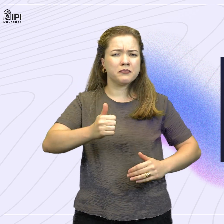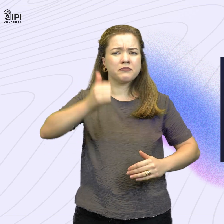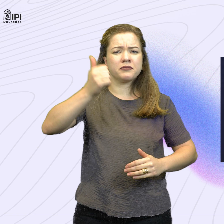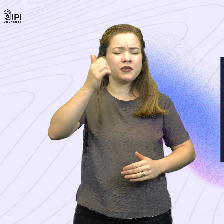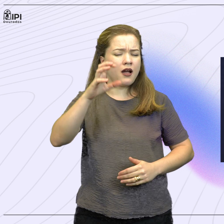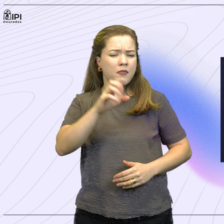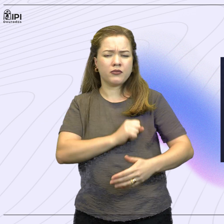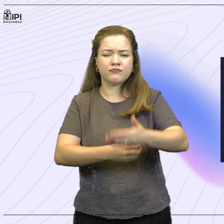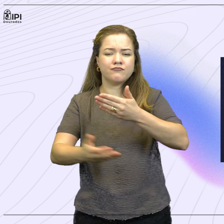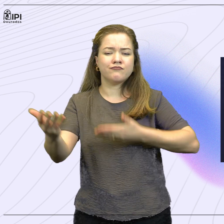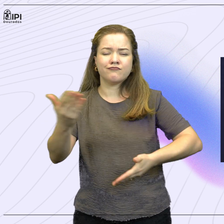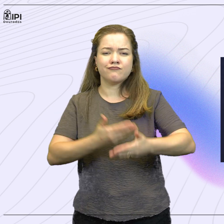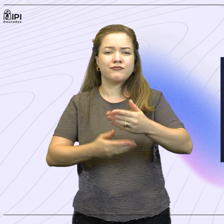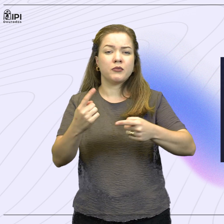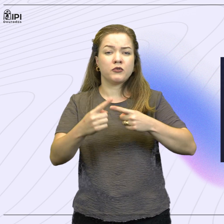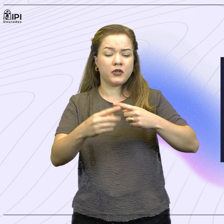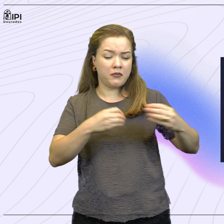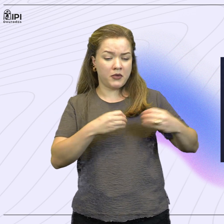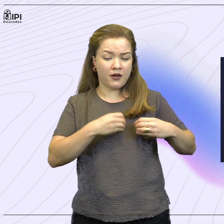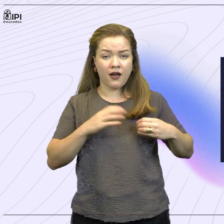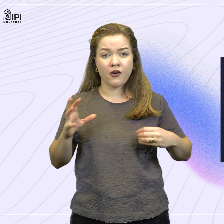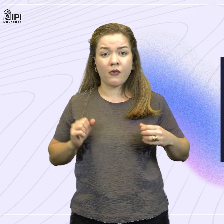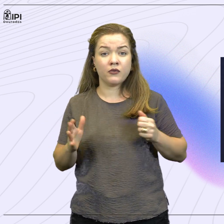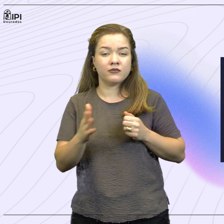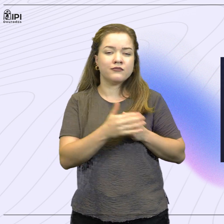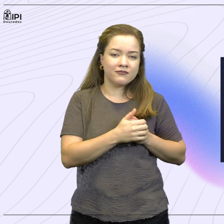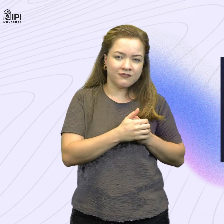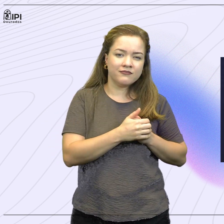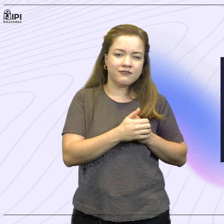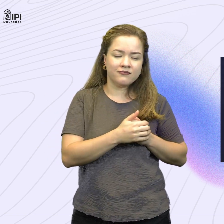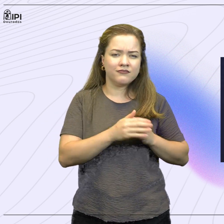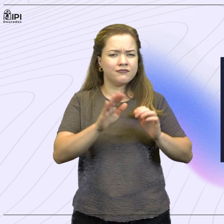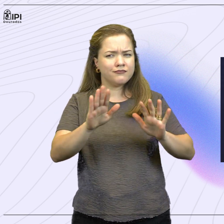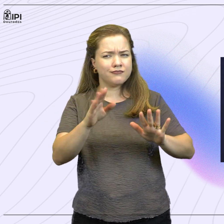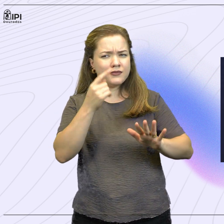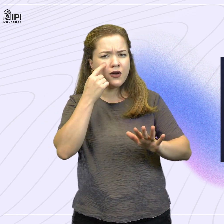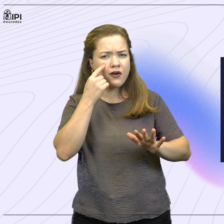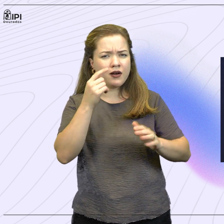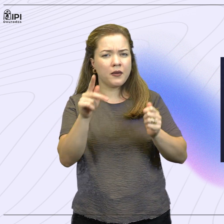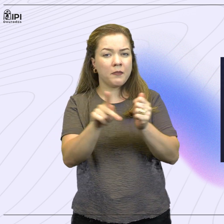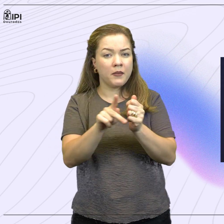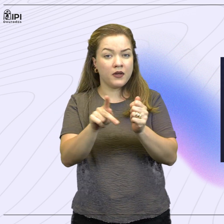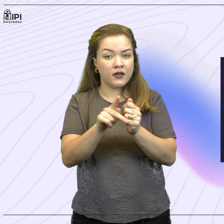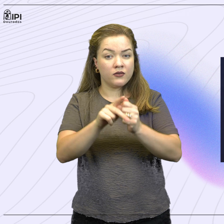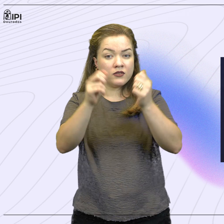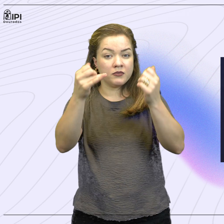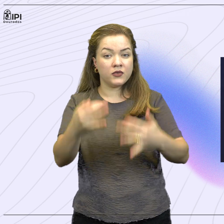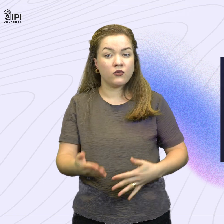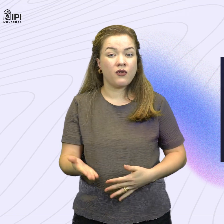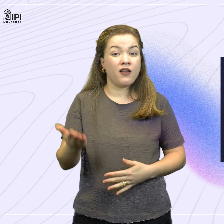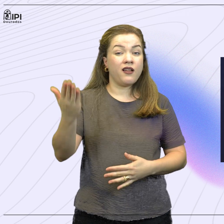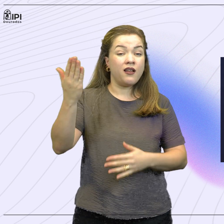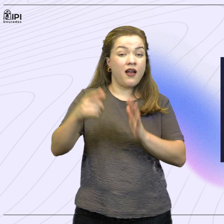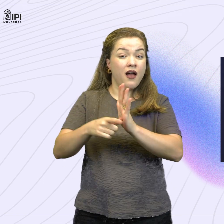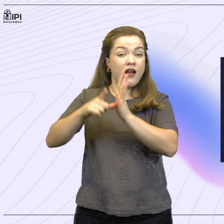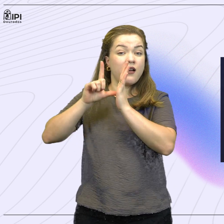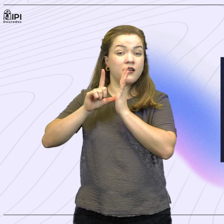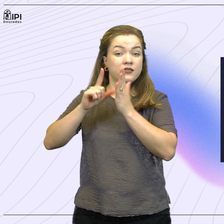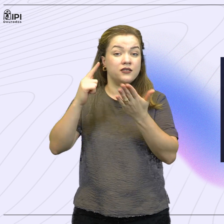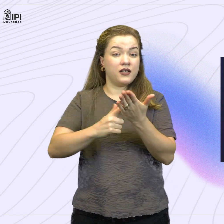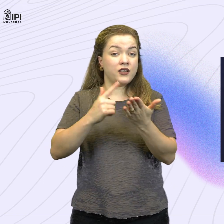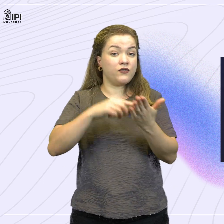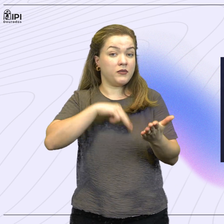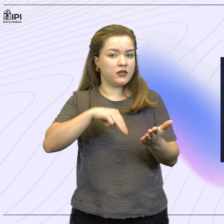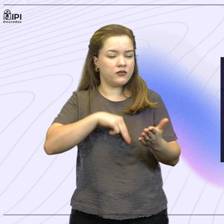outros, porque o amor cobre a multidão de pecados. Olha só o que Pedro falou lá em Mateus 18, 21. Então